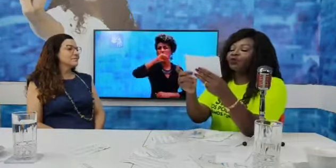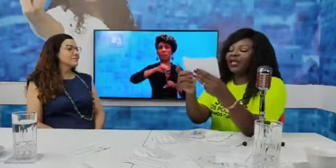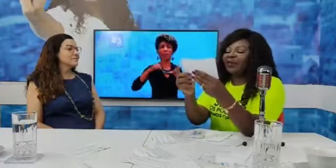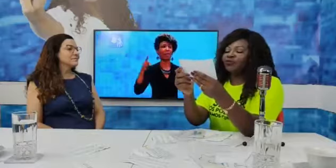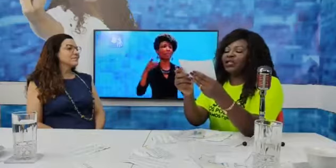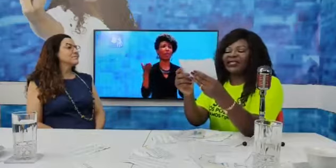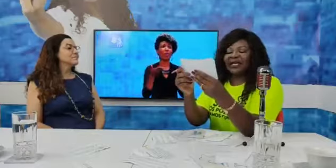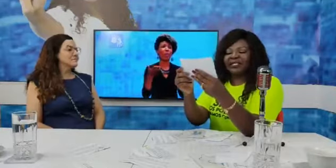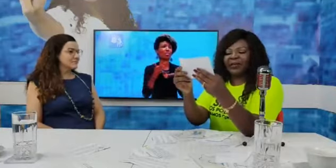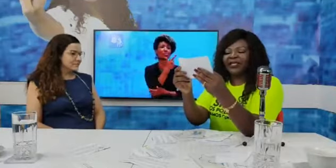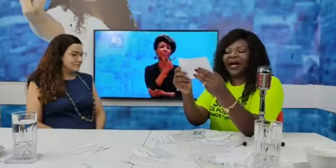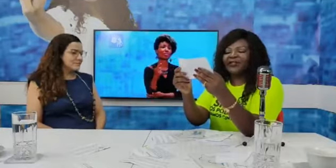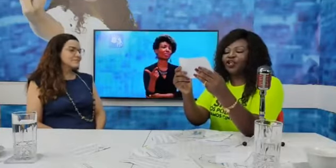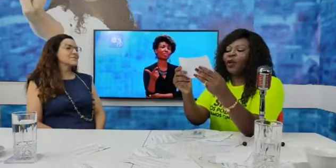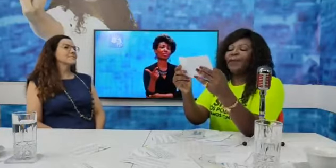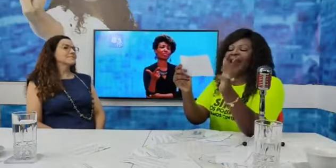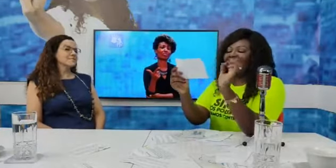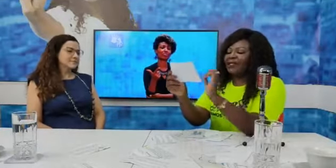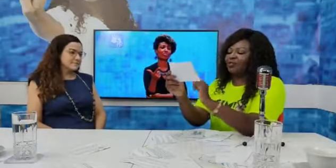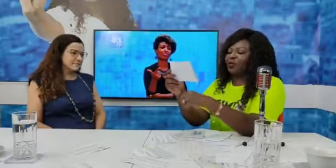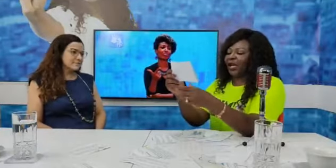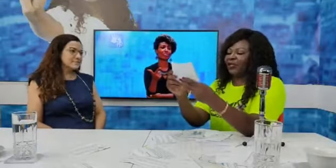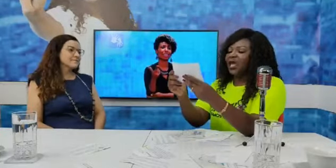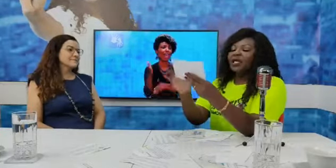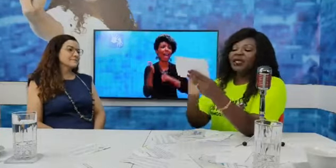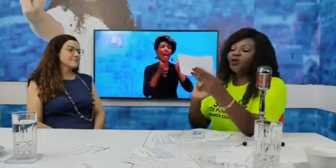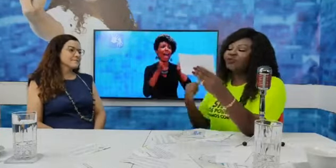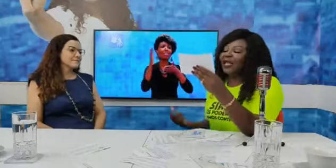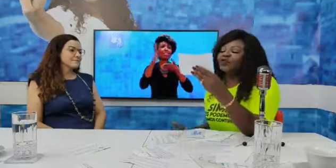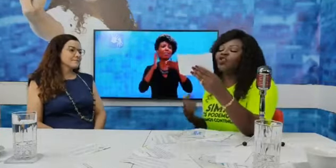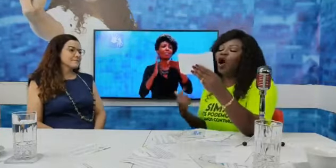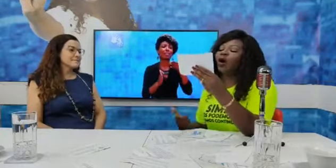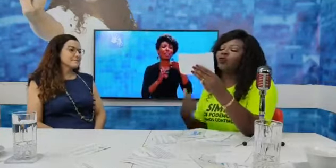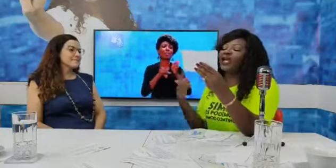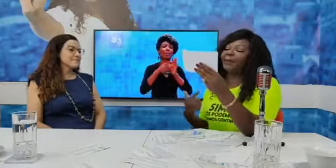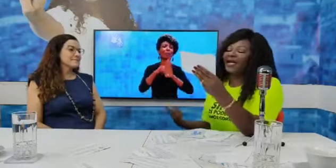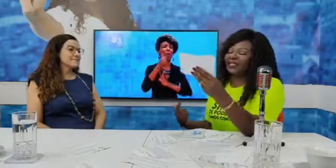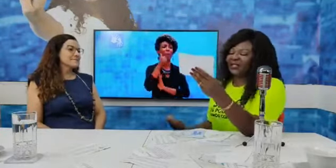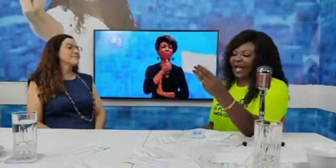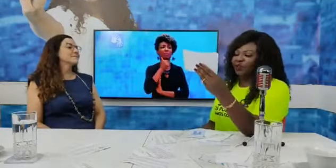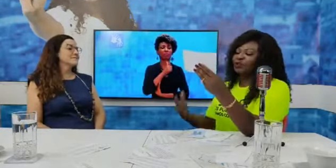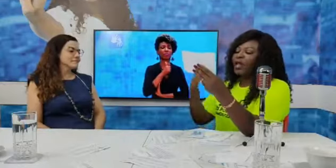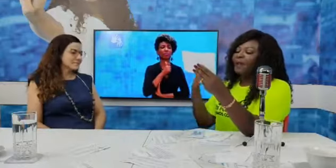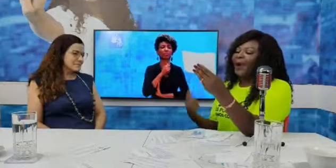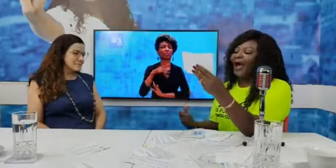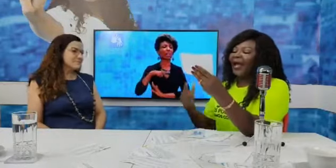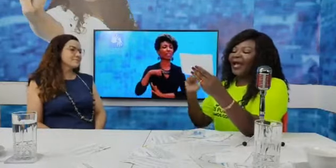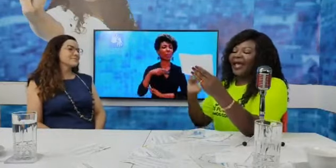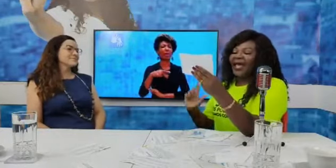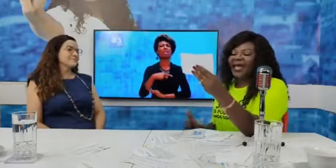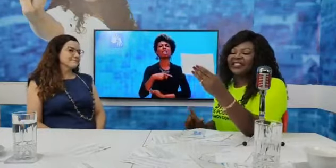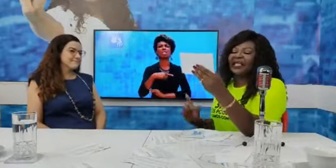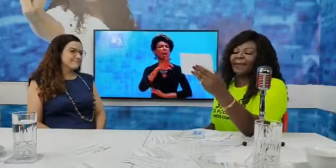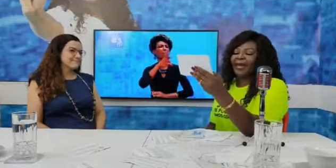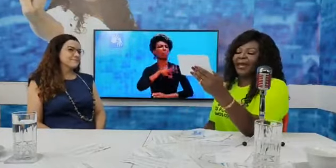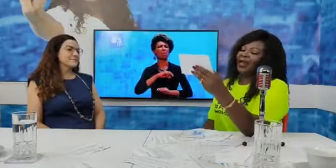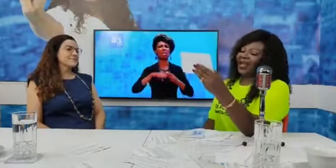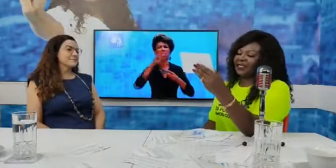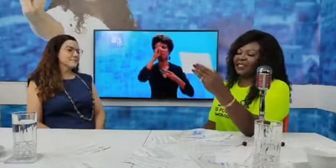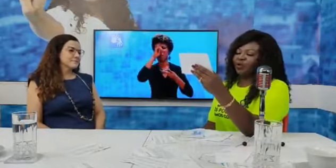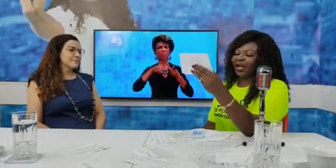não temos acessibilidade para essas mulheres. Não temos órgãos capacitados para